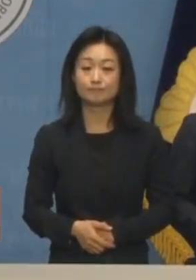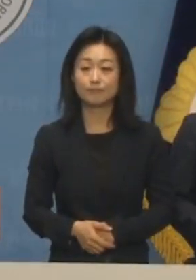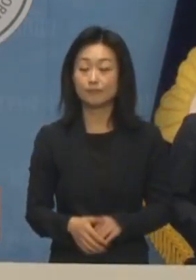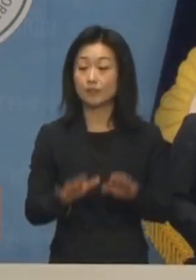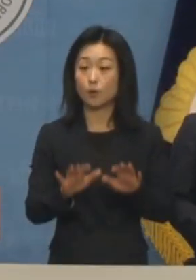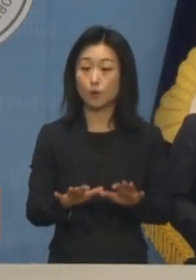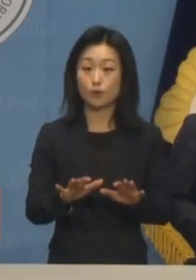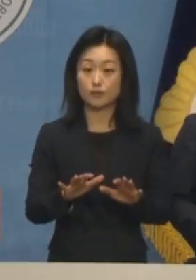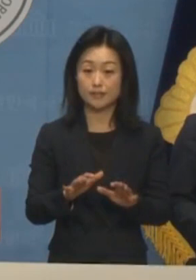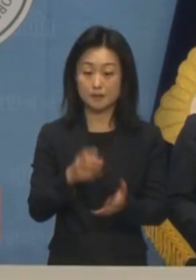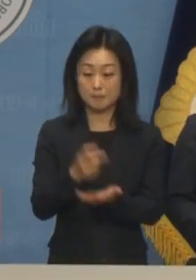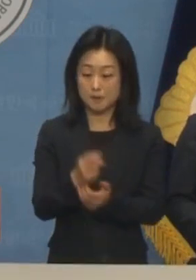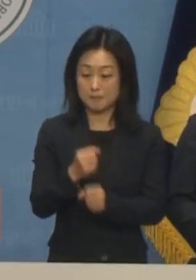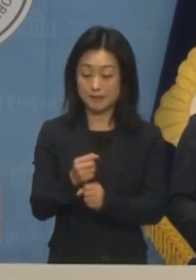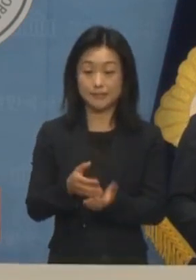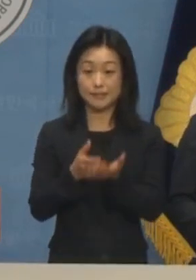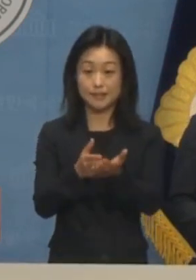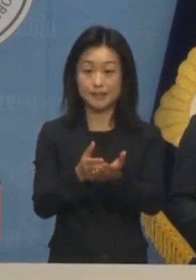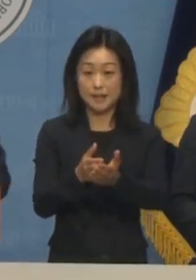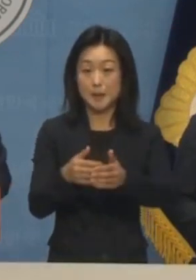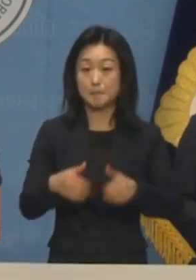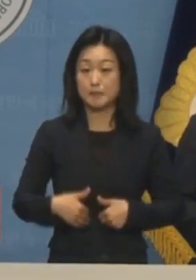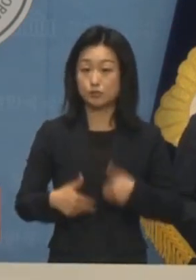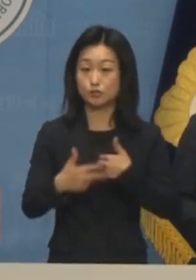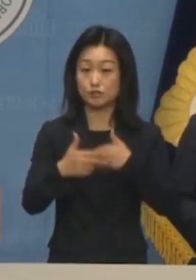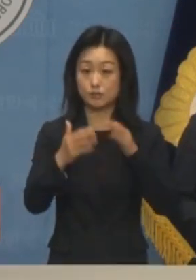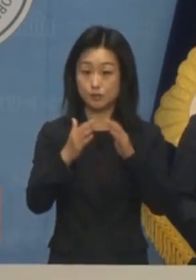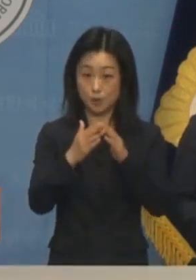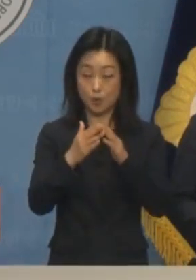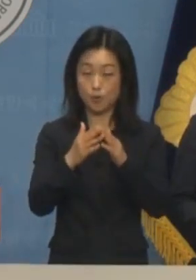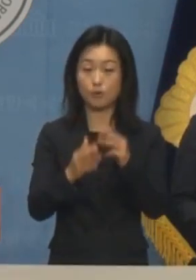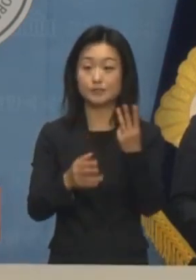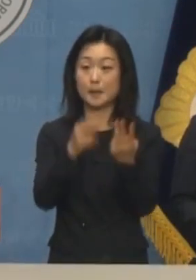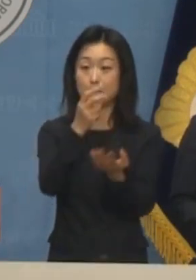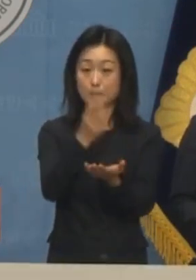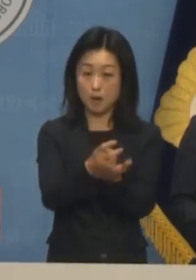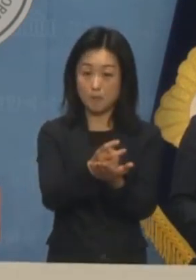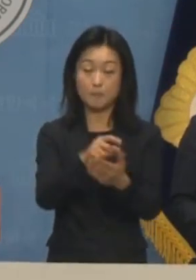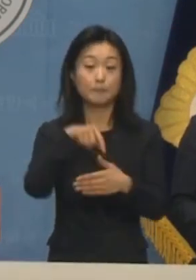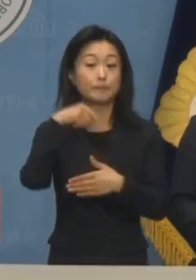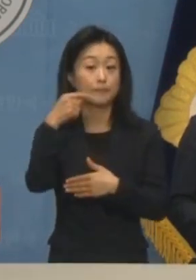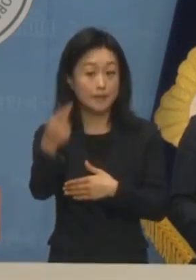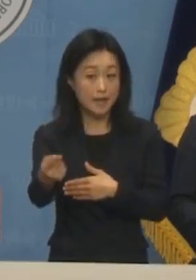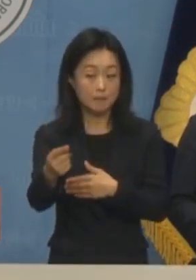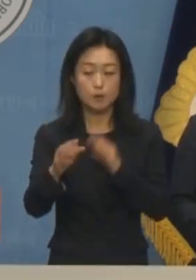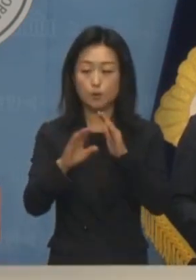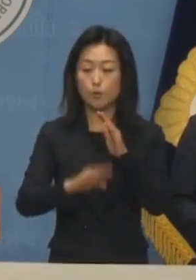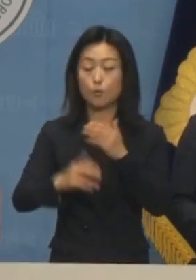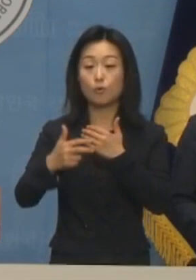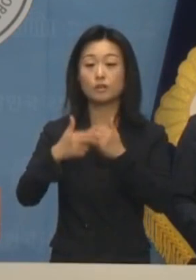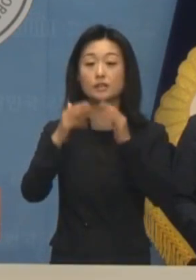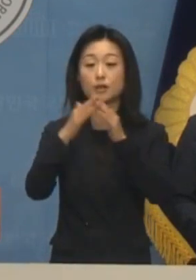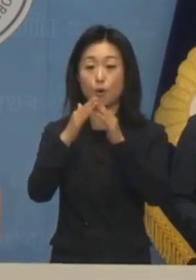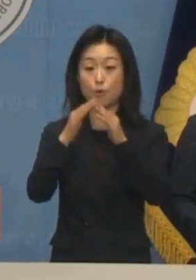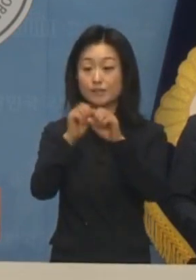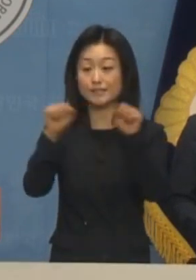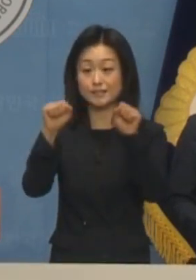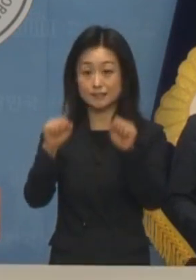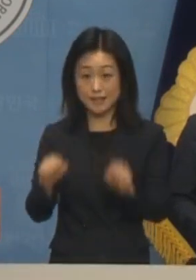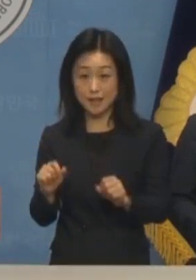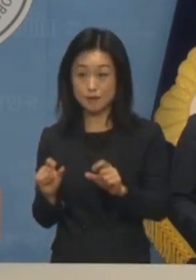오늘 발의한 필수의료 강화 3법에 이어서 이후에 공공의료 체계를 강화하기